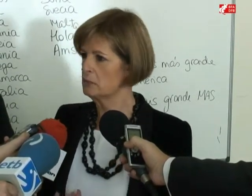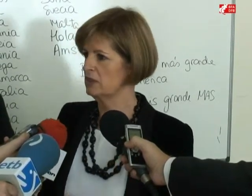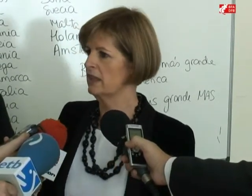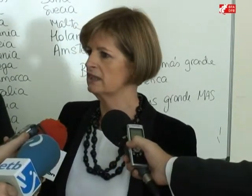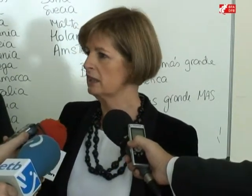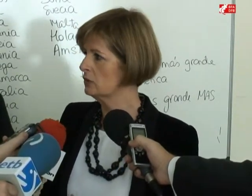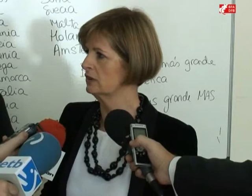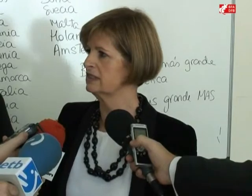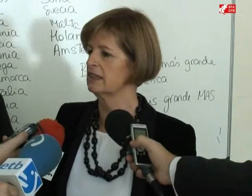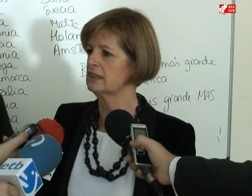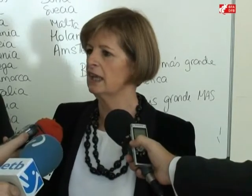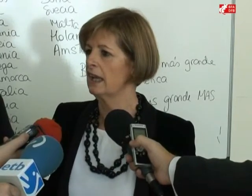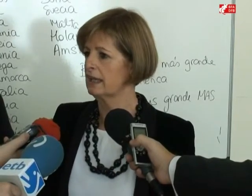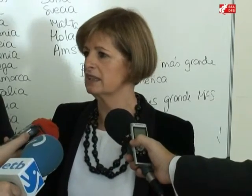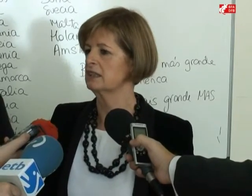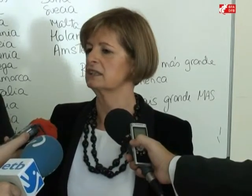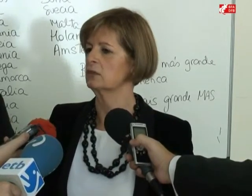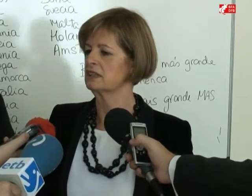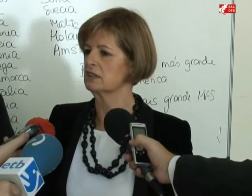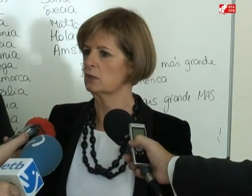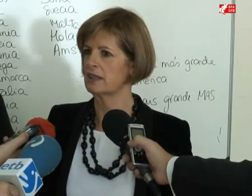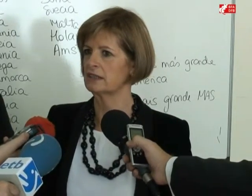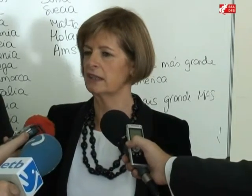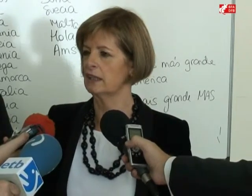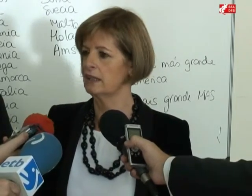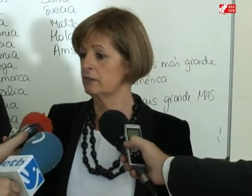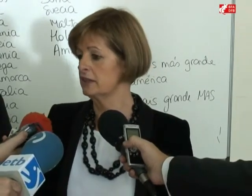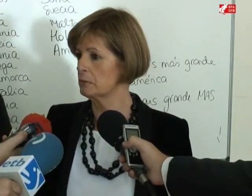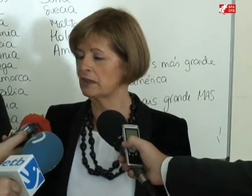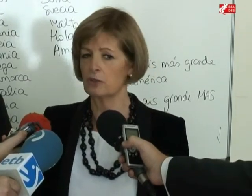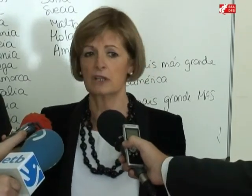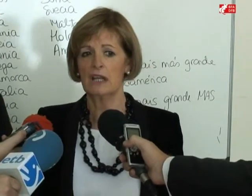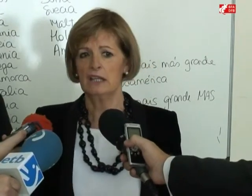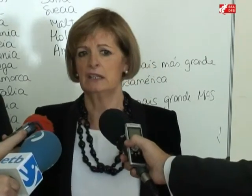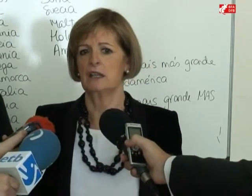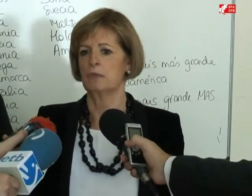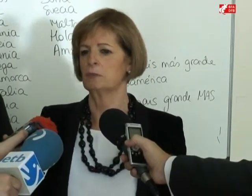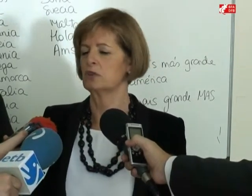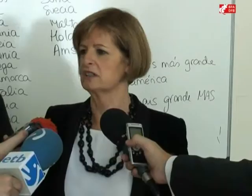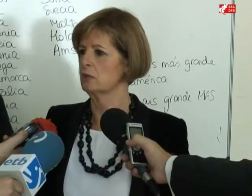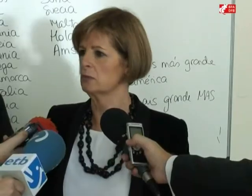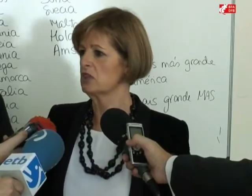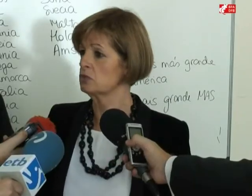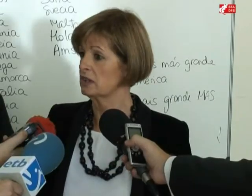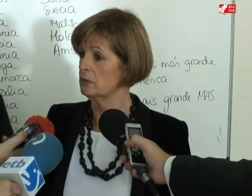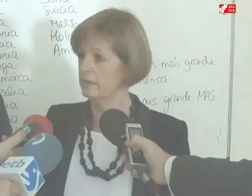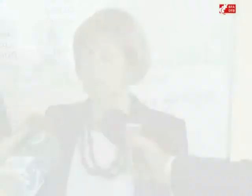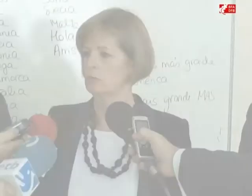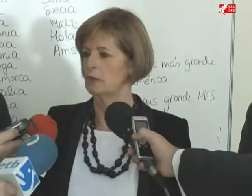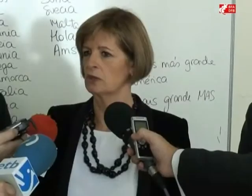puedan seguir con estas clases y con estas aulas de interpretación y también pues les ayudamos a sus actividades, a seguir colaborando con